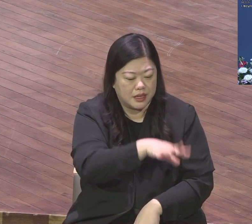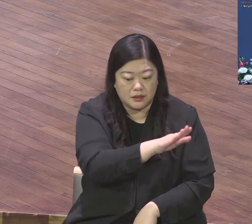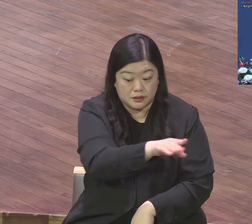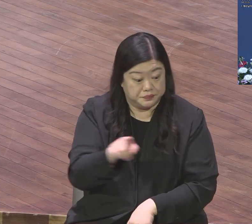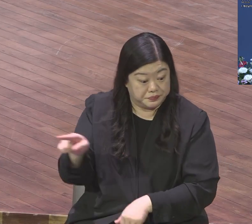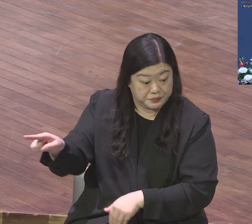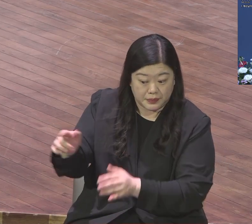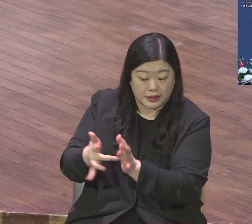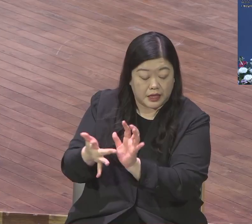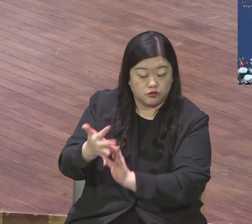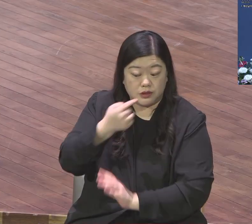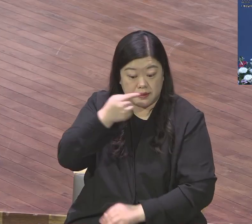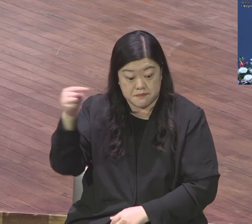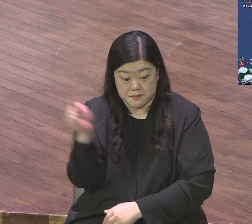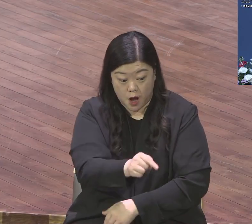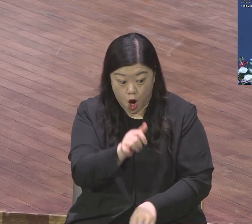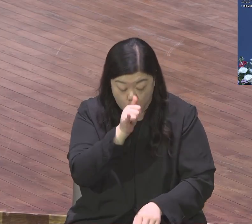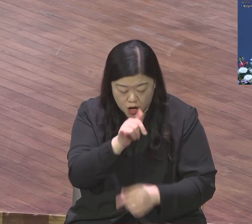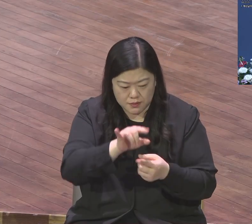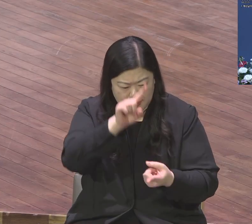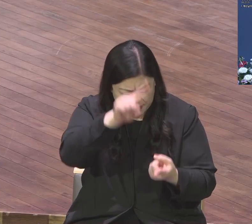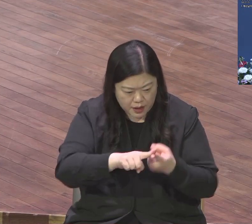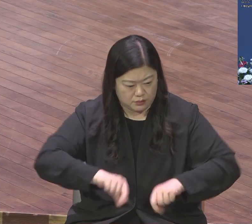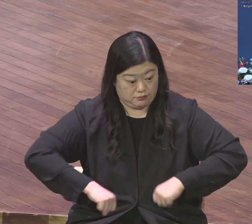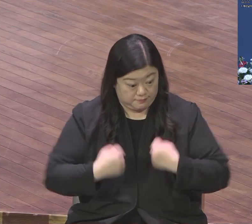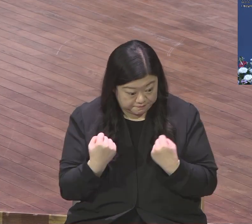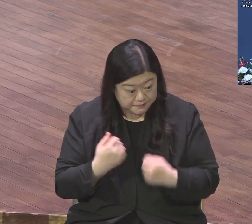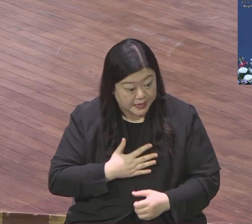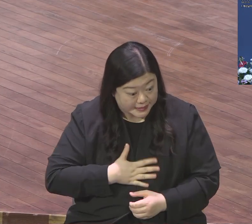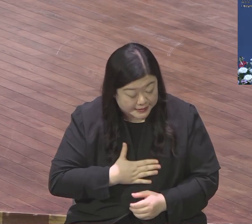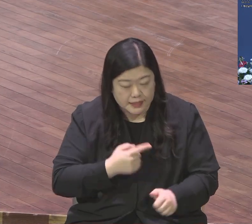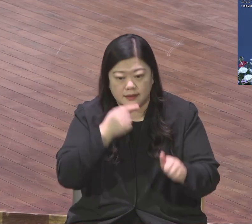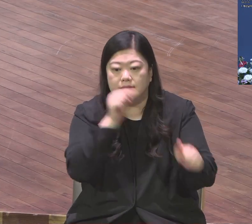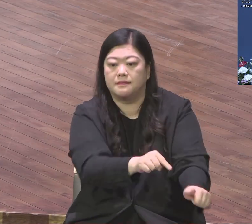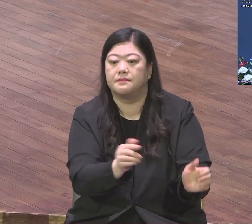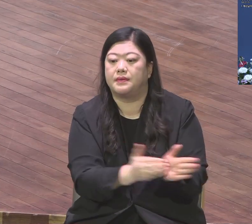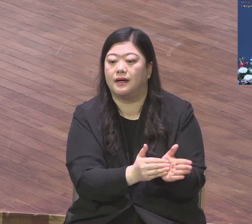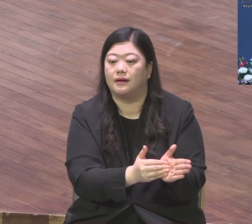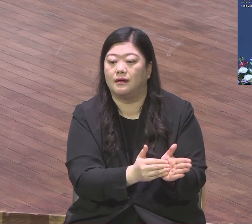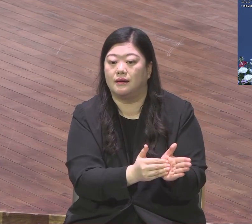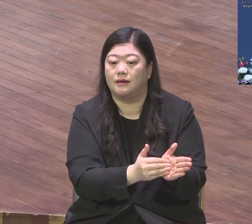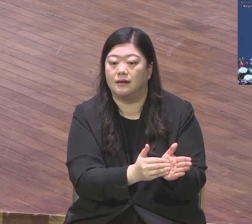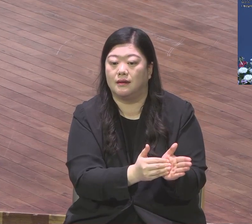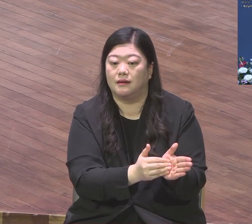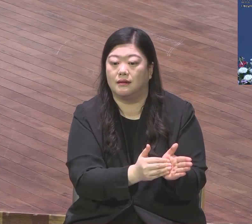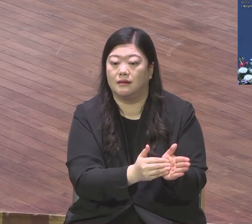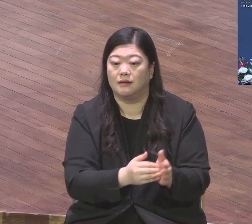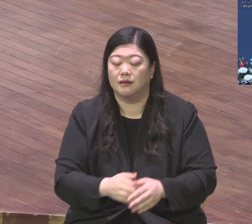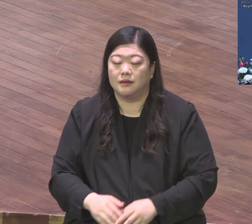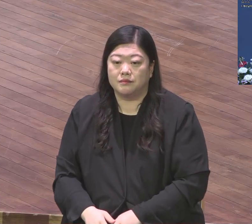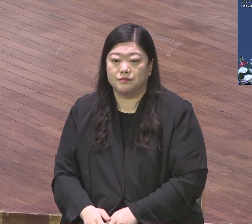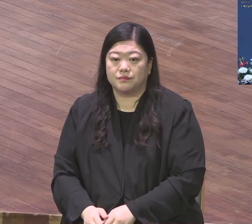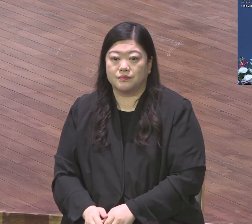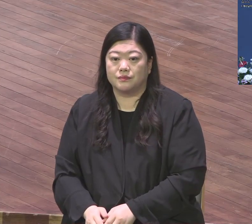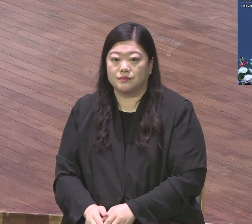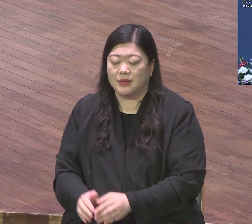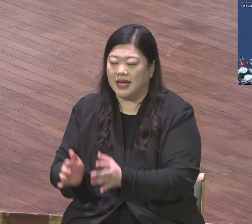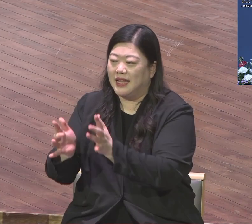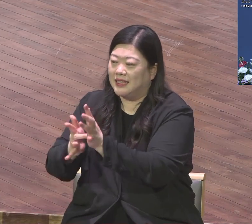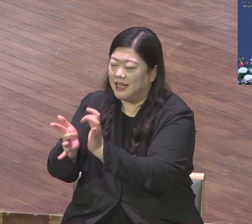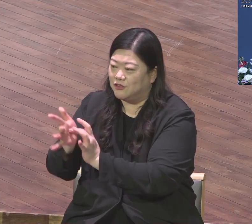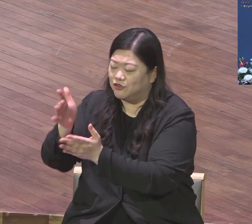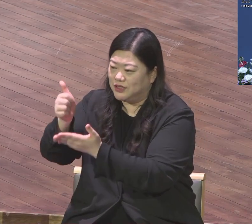하라고 지시를 합니다. 자, 마리아는 예수님께서 문제를 모여 해결해 주실